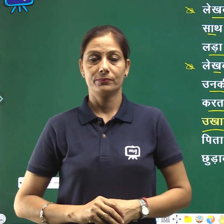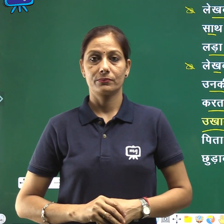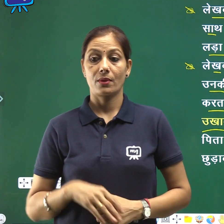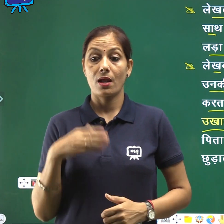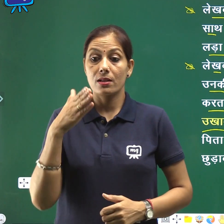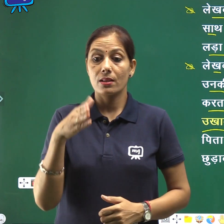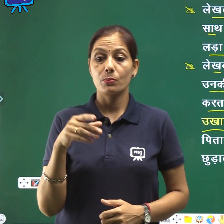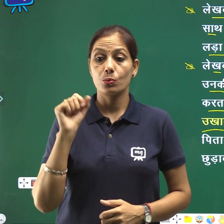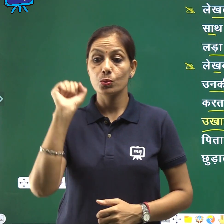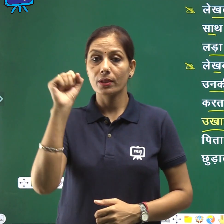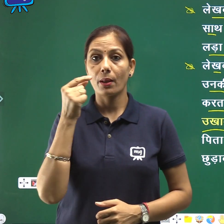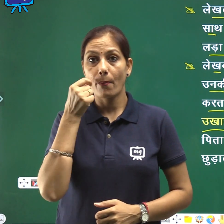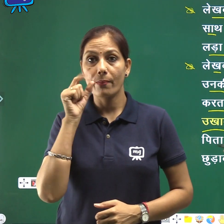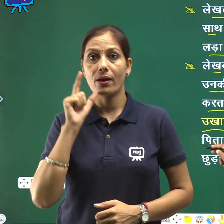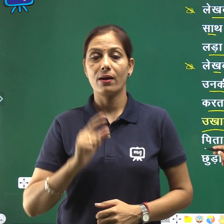तब उसके पिता